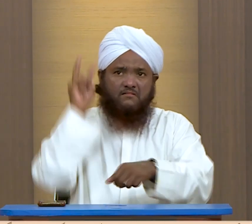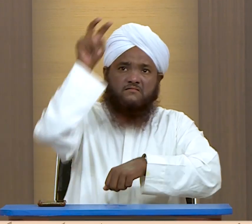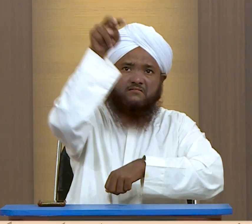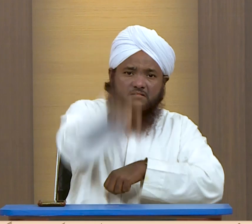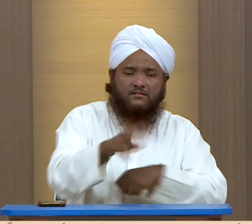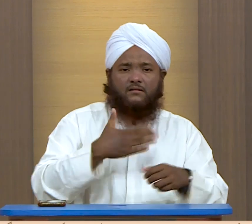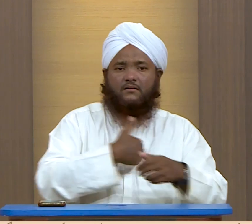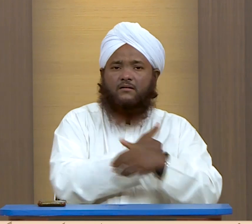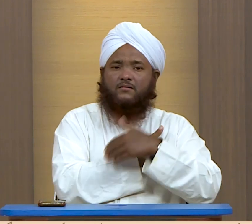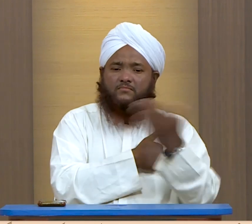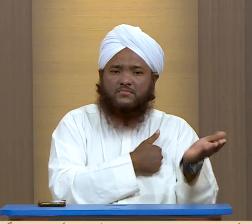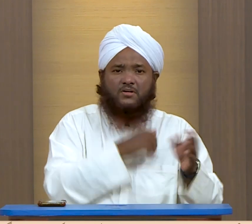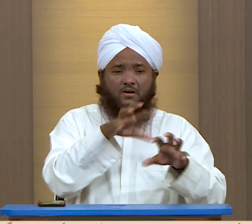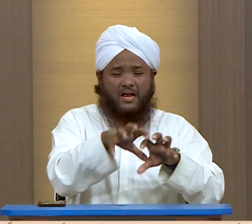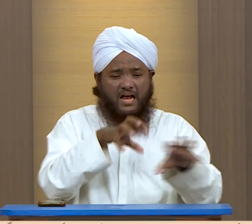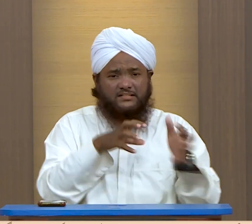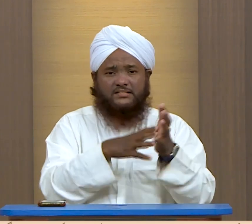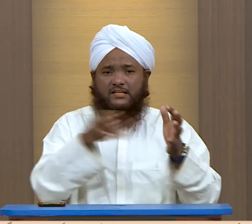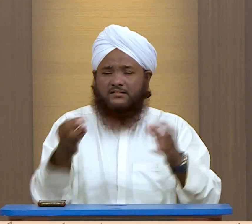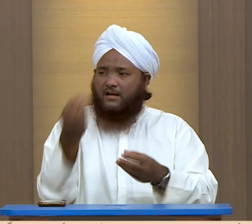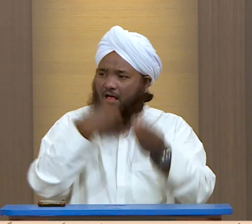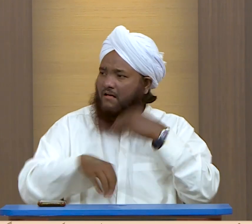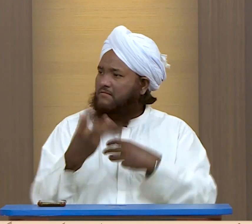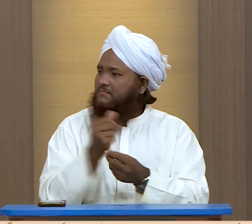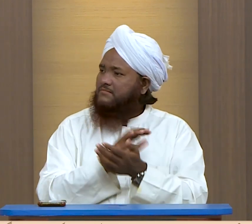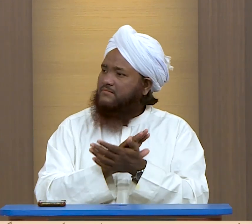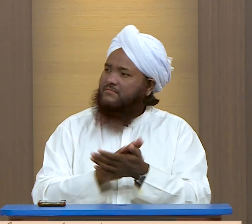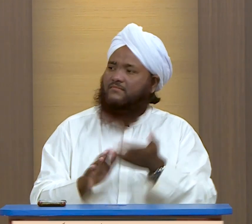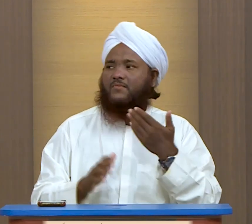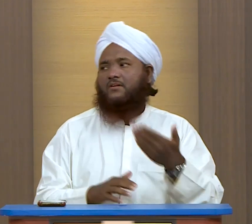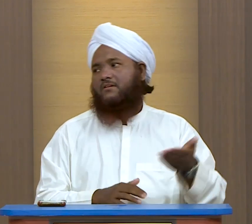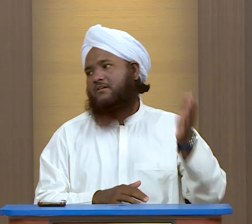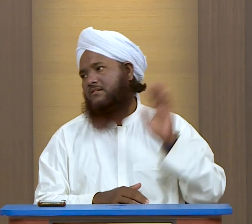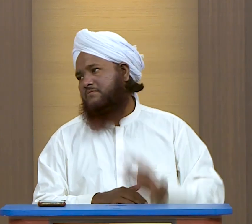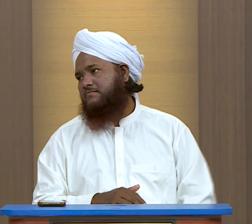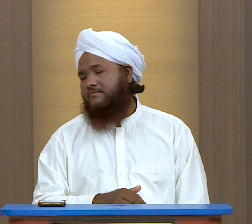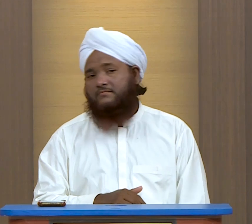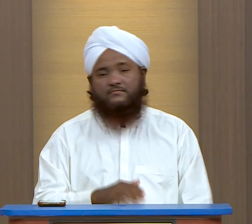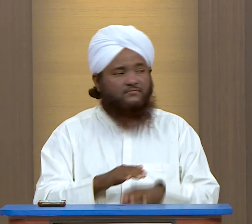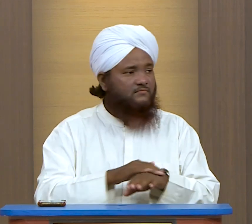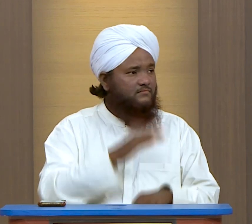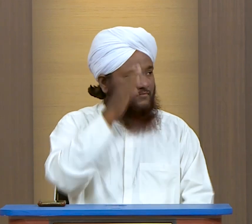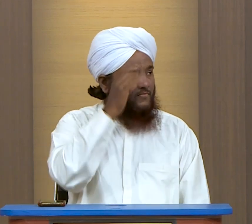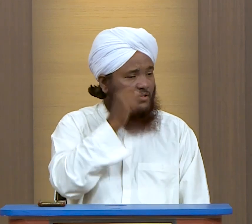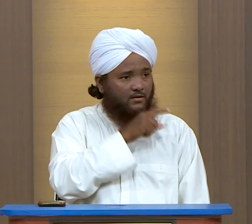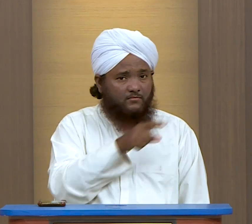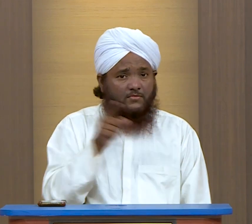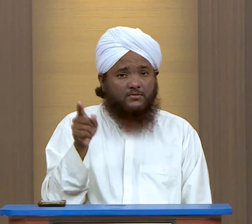اور جنگلی جانور اس کو کھا گئے۔ پیارے اسلامی بھائیوں، دیکھا آپ نے چوری کرنے، جھوٹی قسم کھانے اور